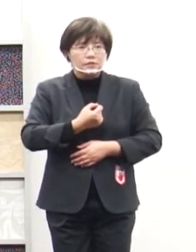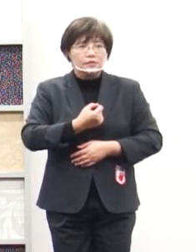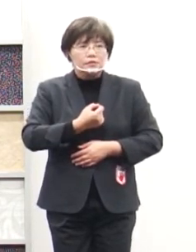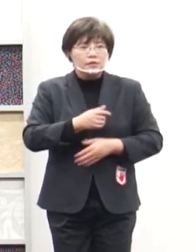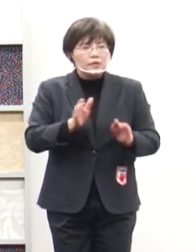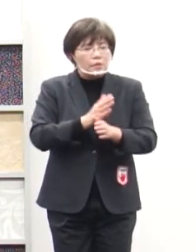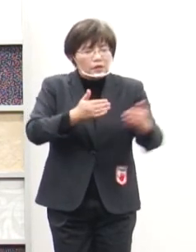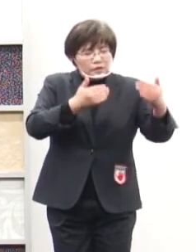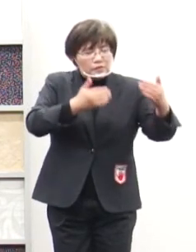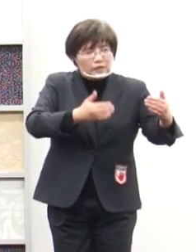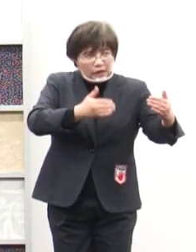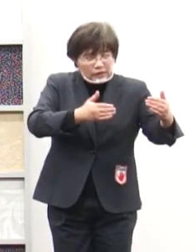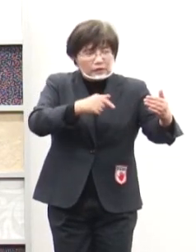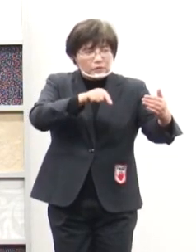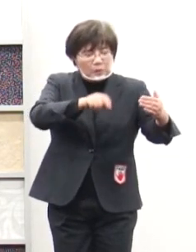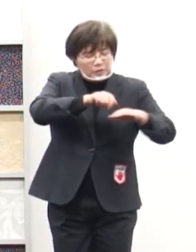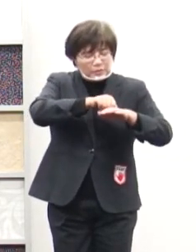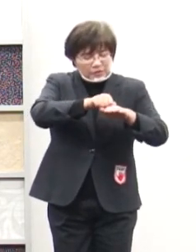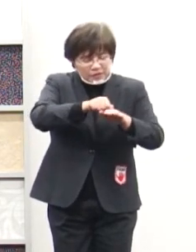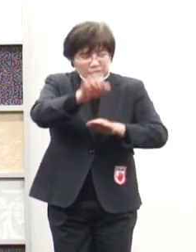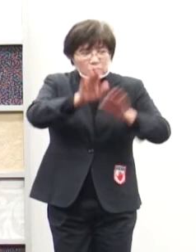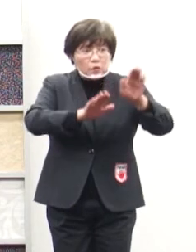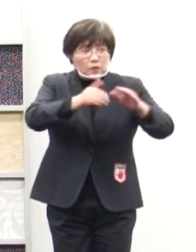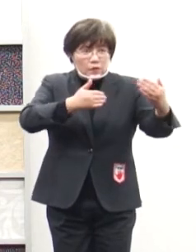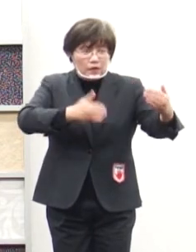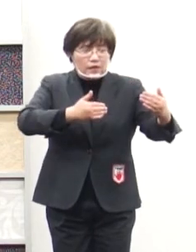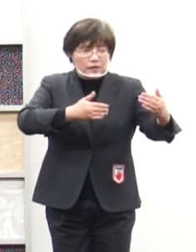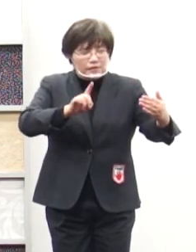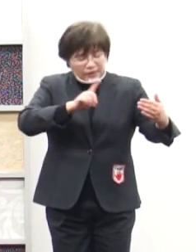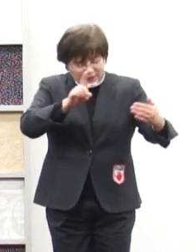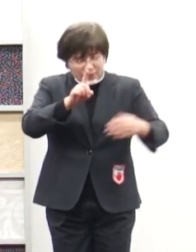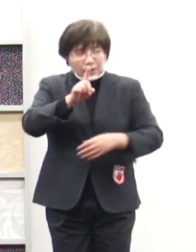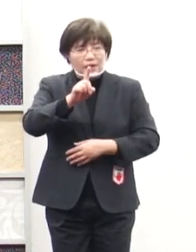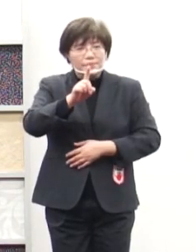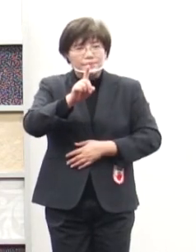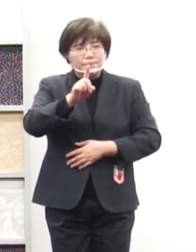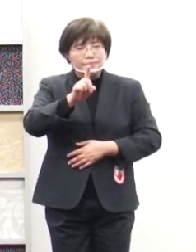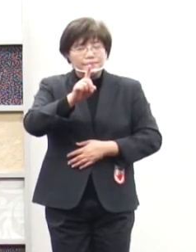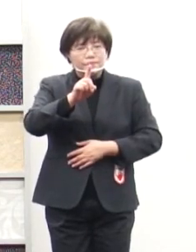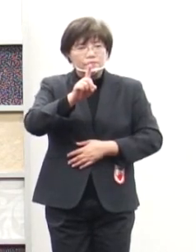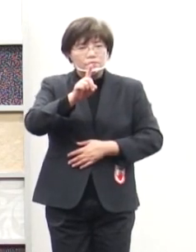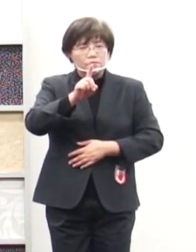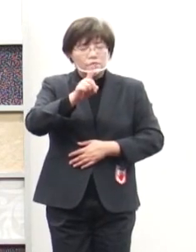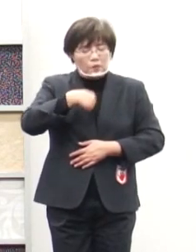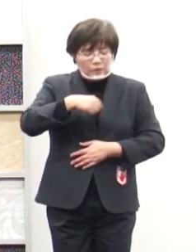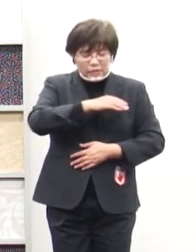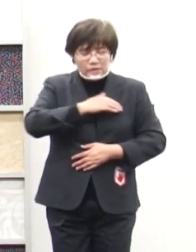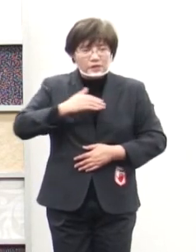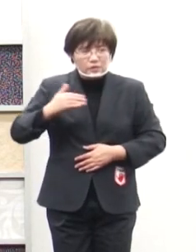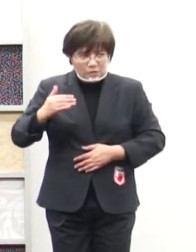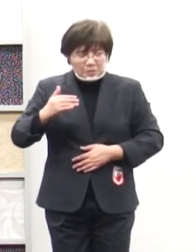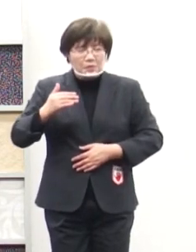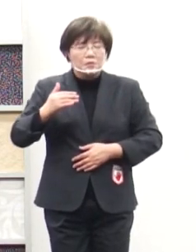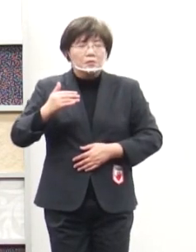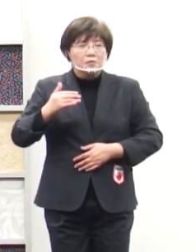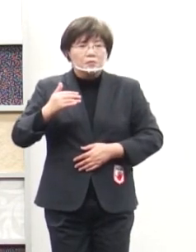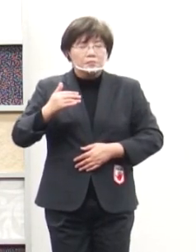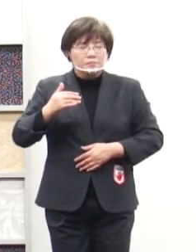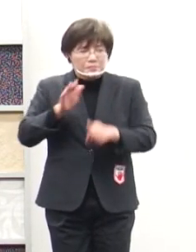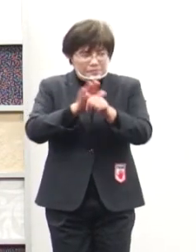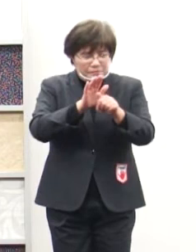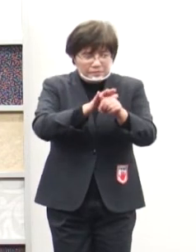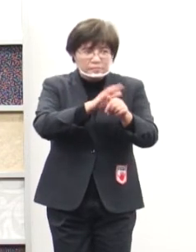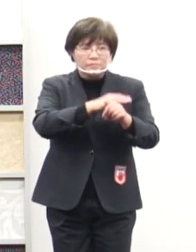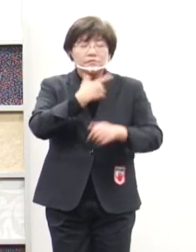で、なんとか 私たちもしていき